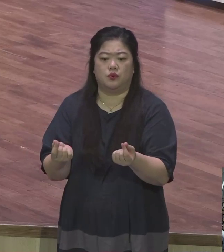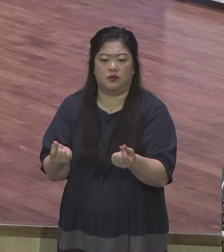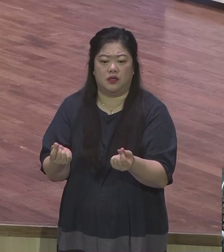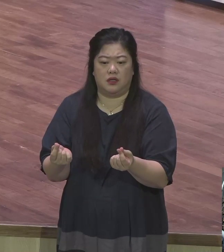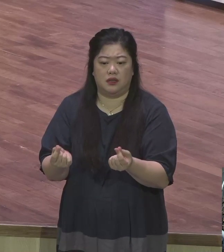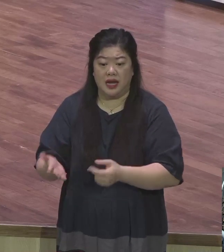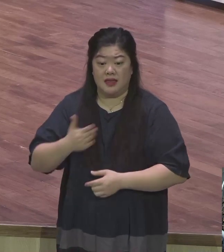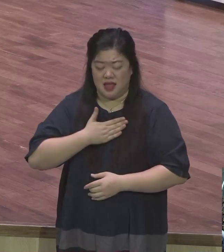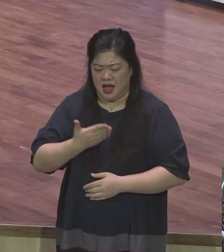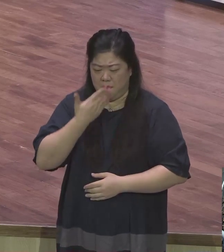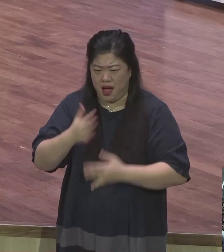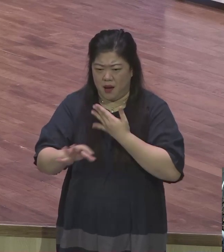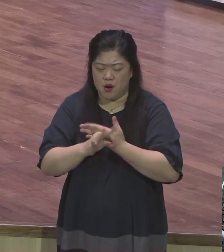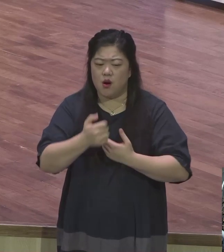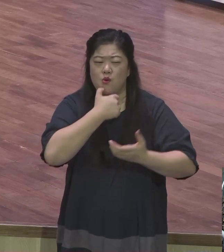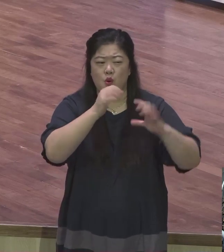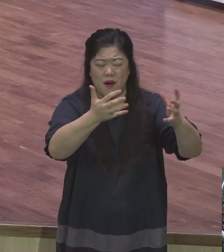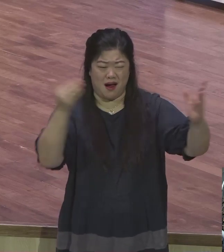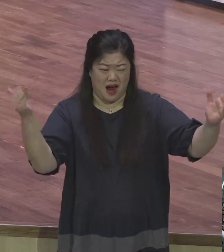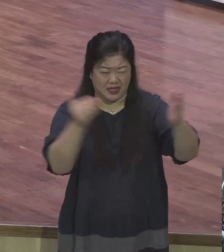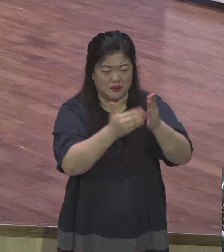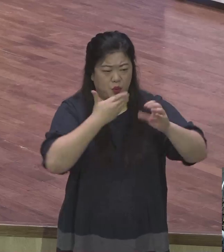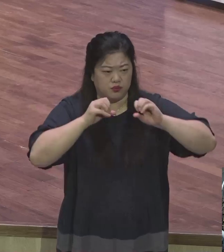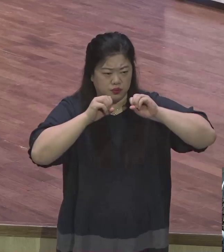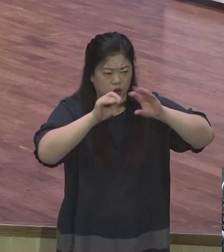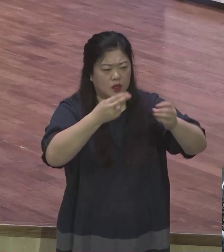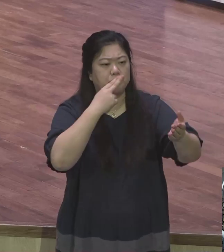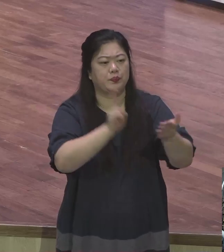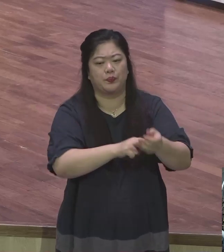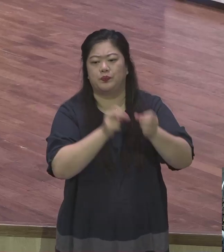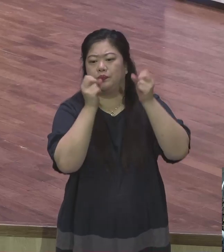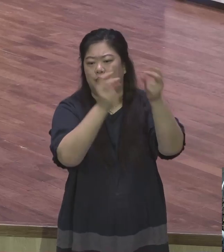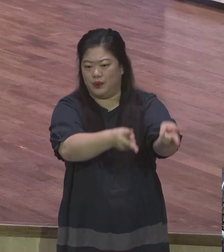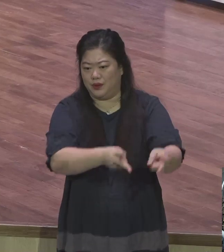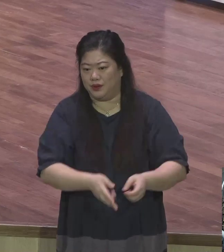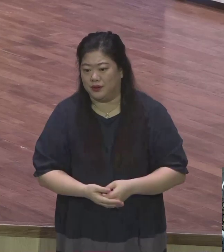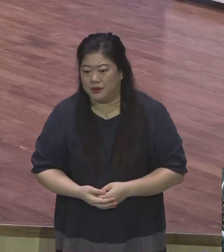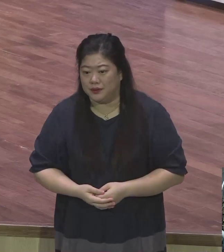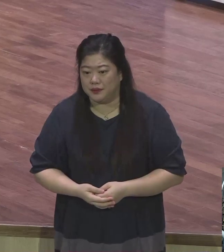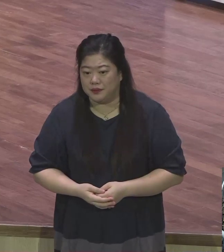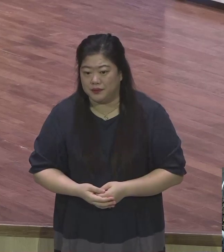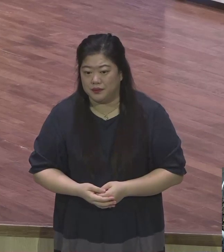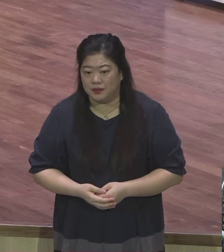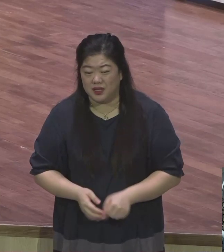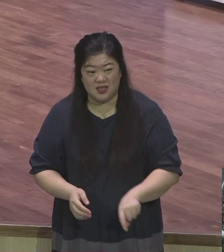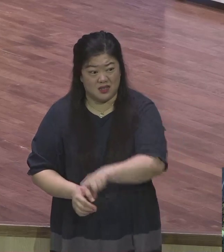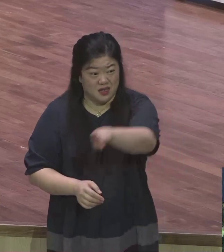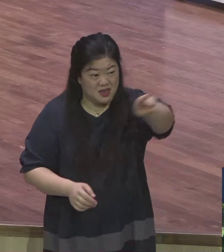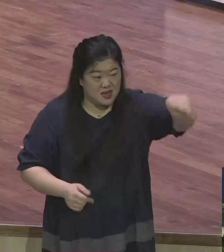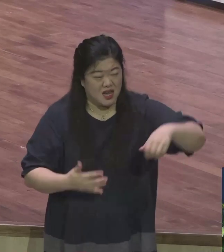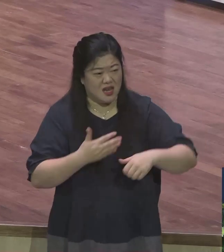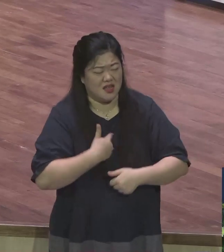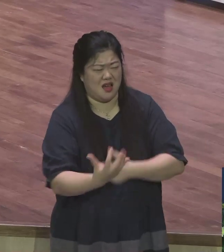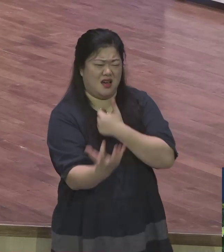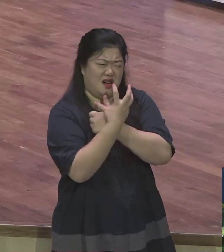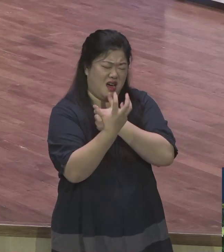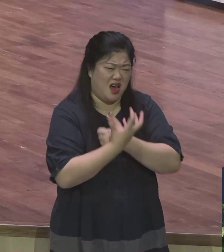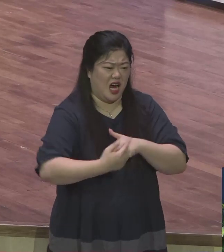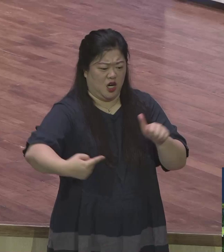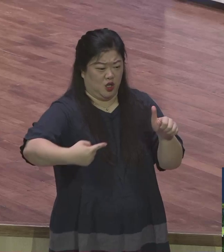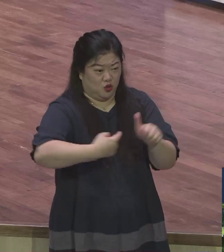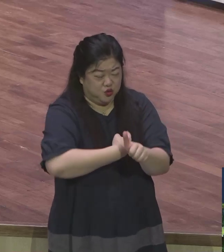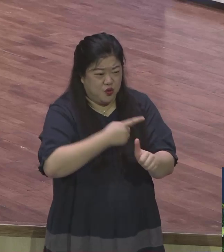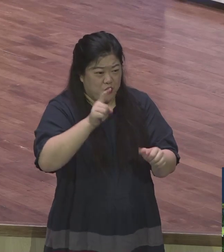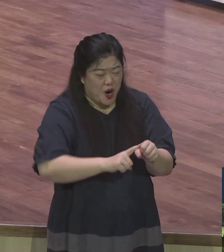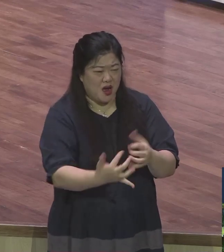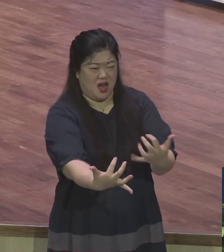하신 대로 로마에 있는 너에게 복음 전하기를 원하더라. 아무리 너희들이 나를 빚박하고 나를 죽이려